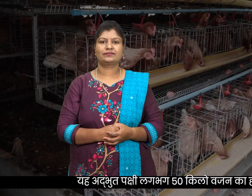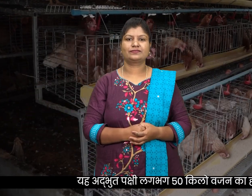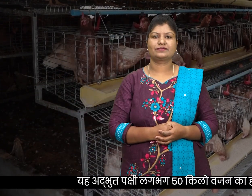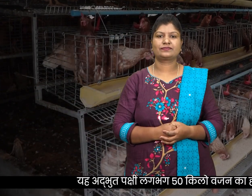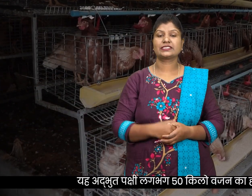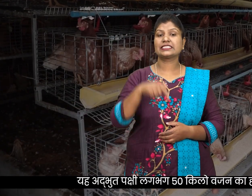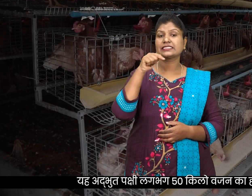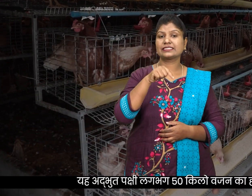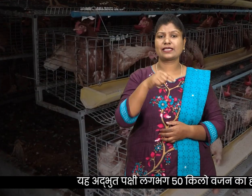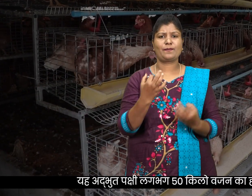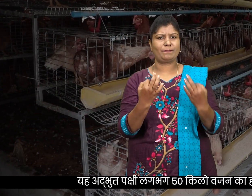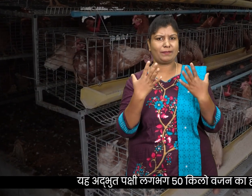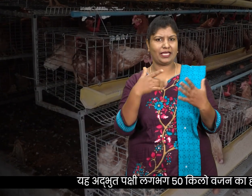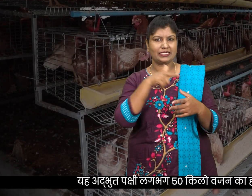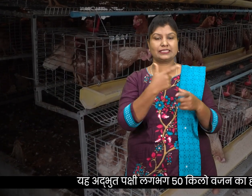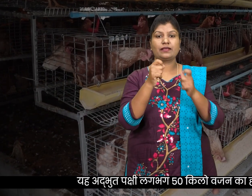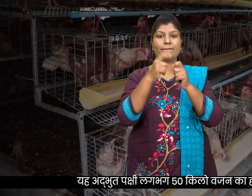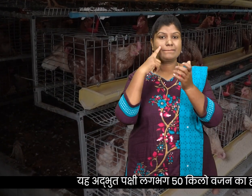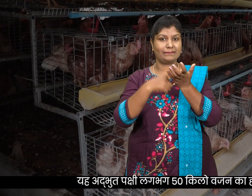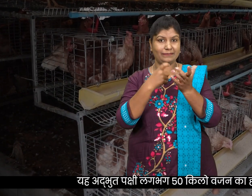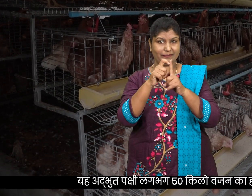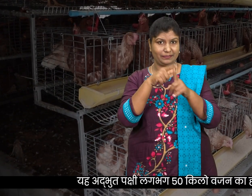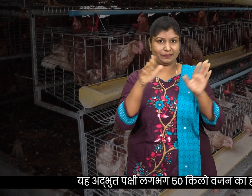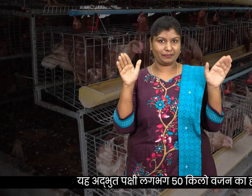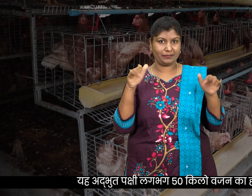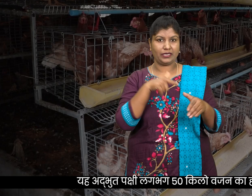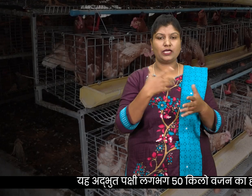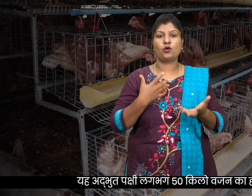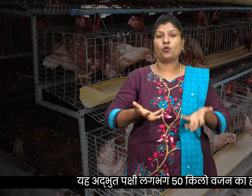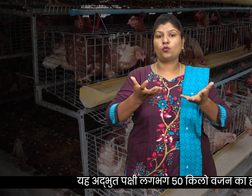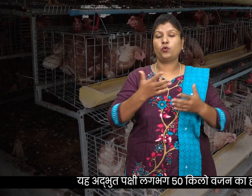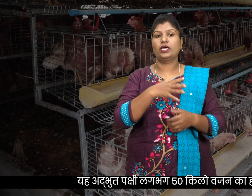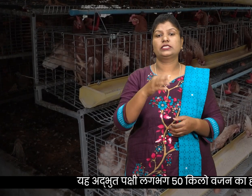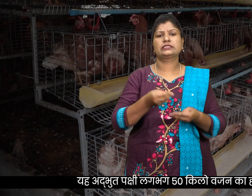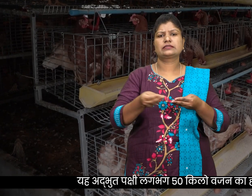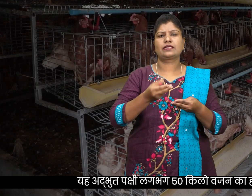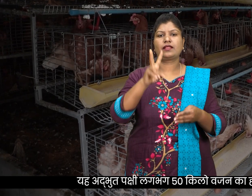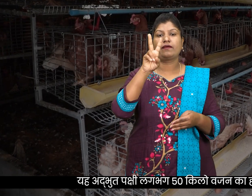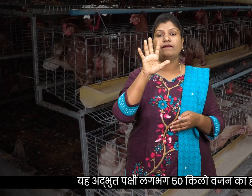यह अद्भुत पक्षी लगभग 50 किलो वजन का होता है और